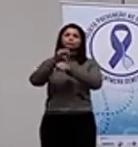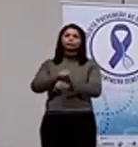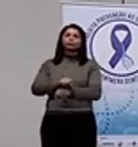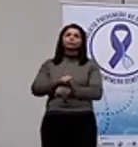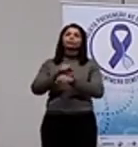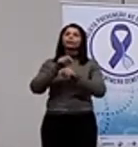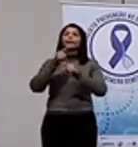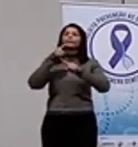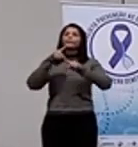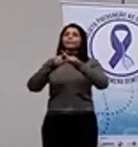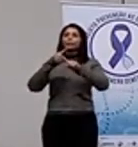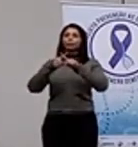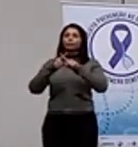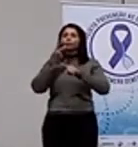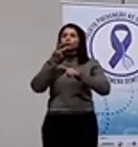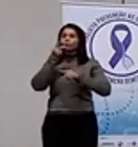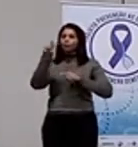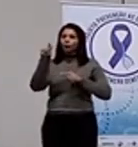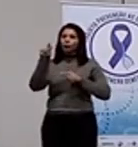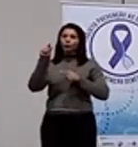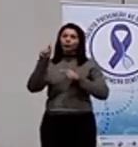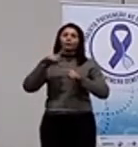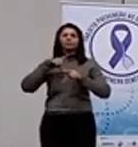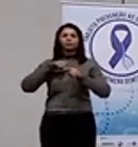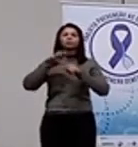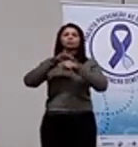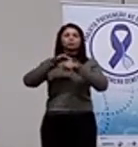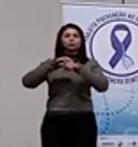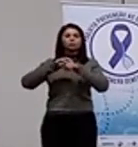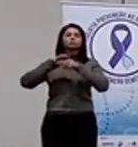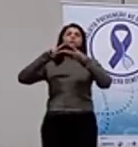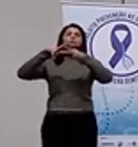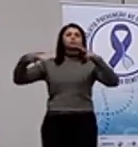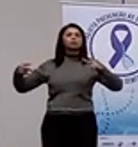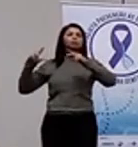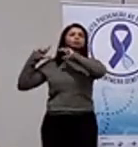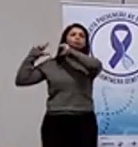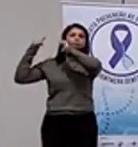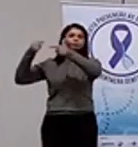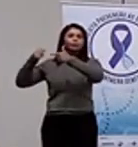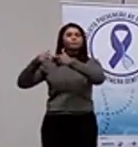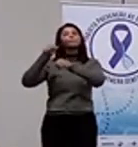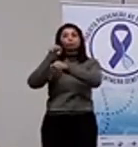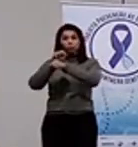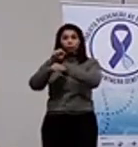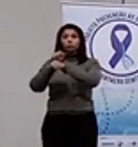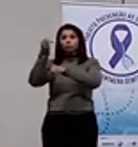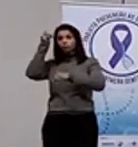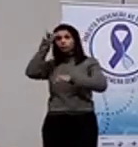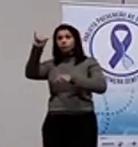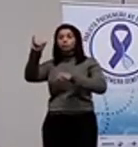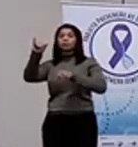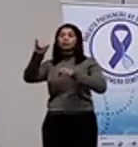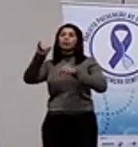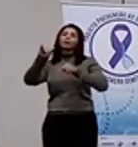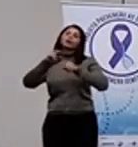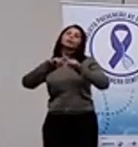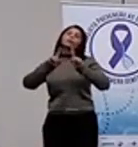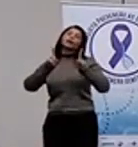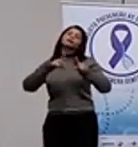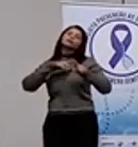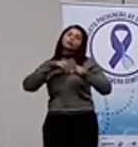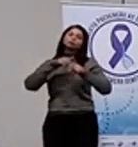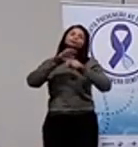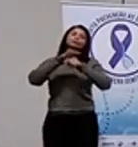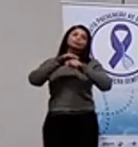para provar que existem doenças genéticas que podem ser hereditárias, mas existem doenças genéticas que não vai ter nenhum